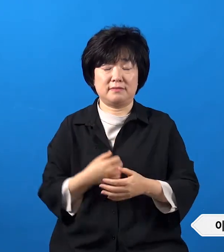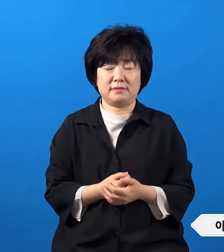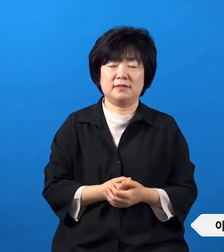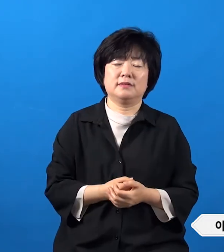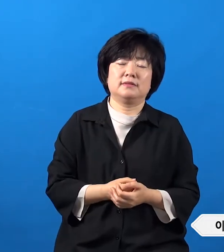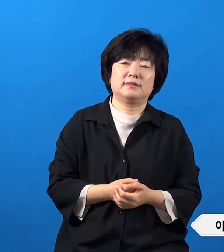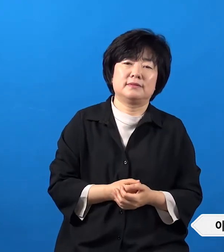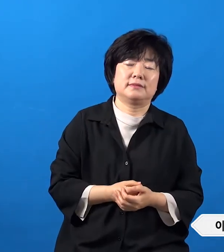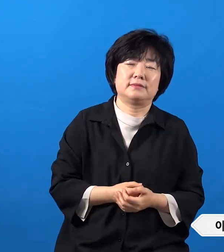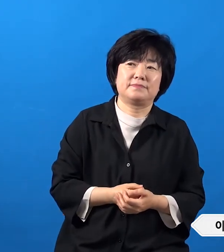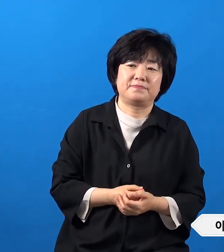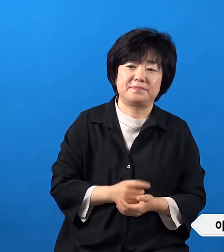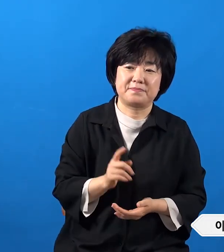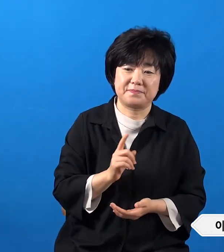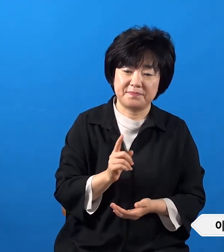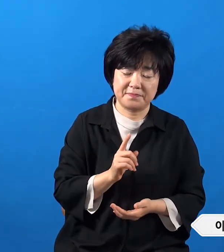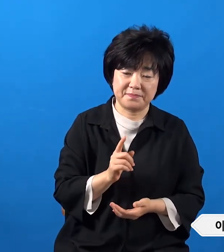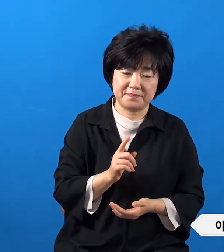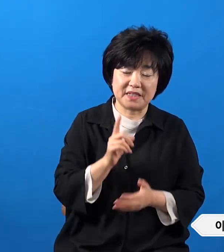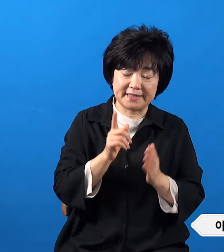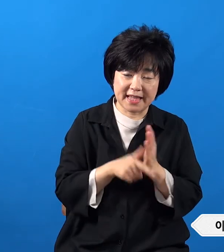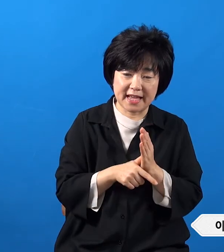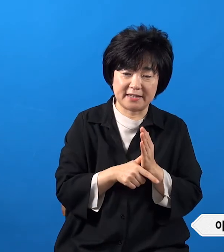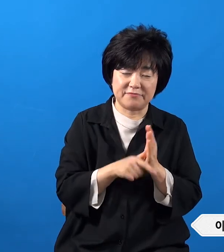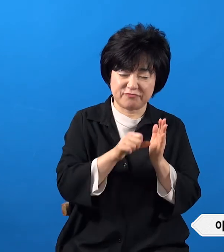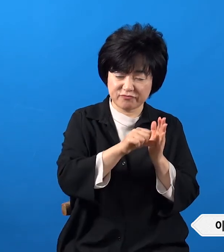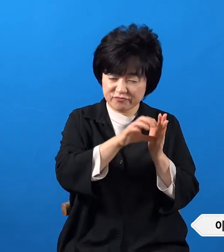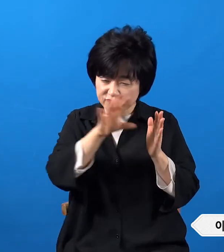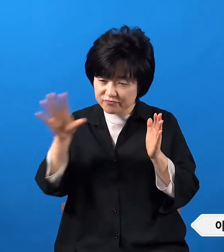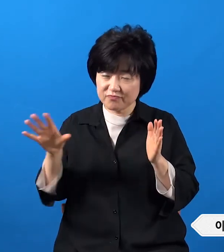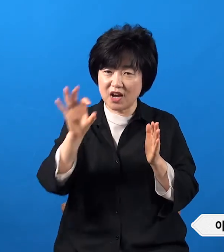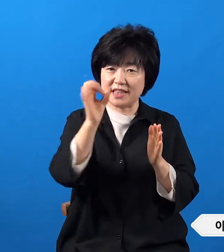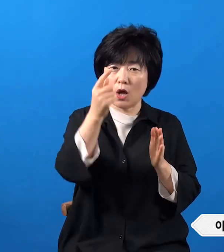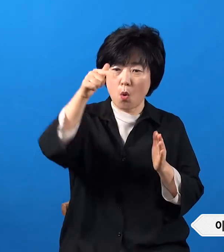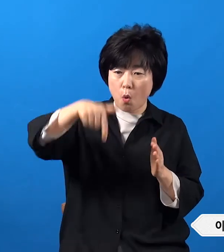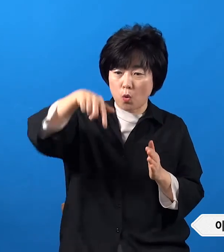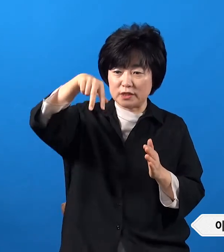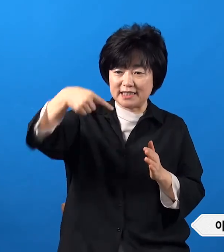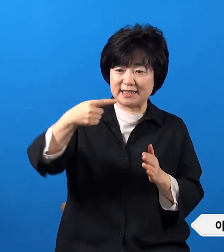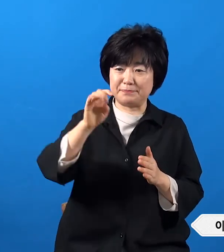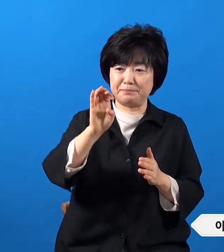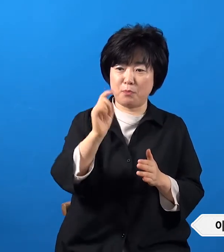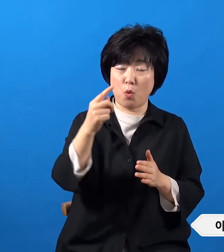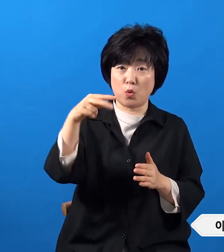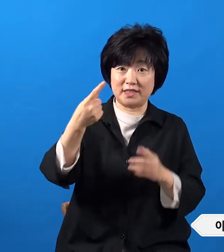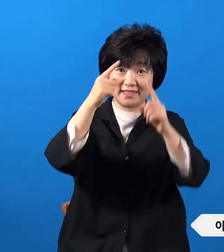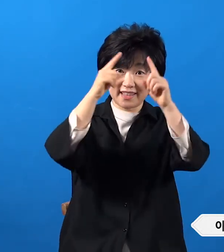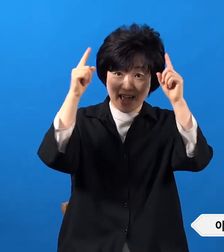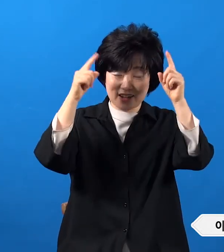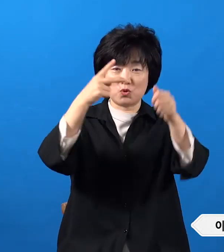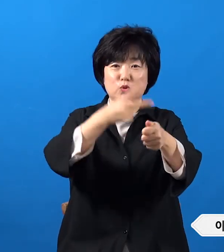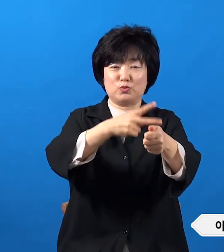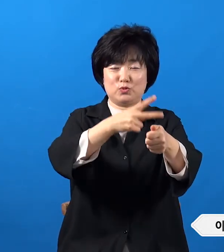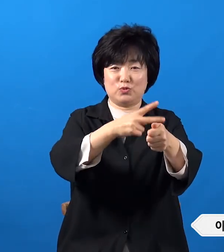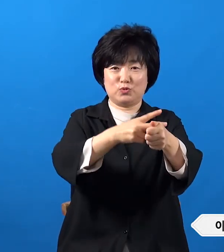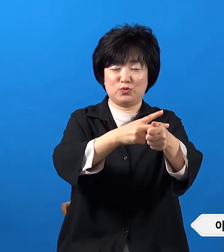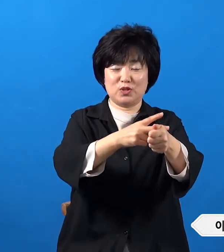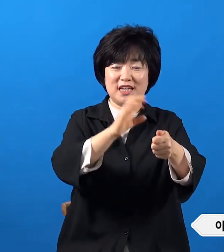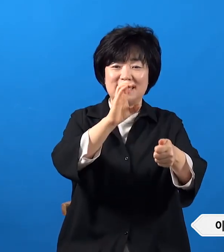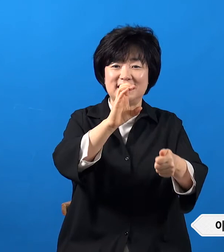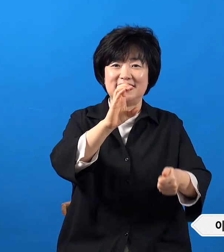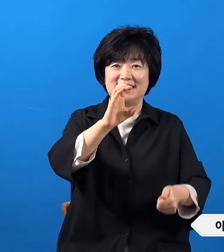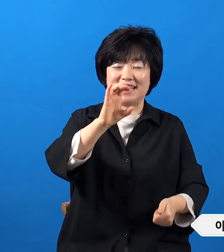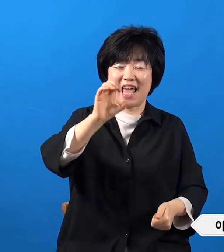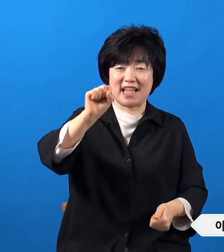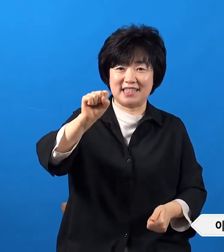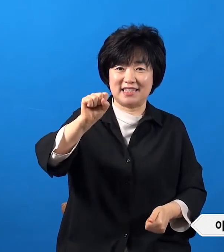반론을 폈습니다. 바로 이때 유명한 옥스퍼드의 C.S. 루이스 교수가 일어나 기독교 신앙의